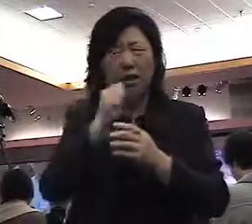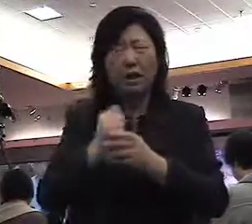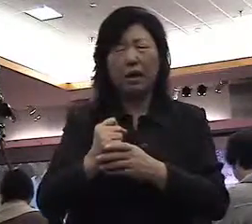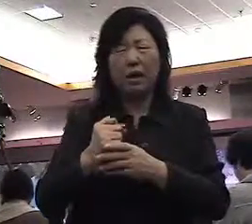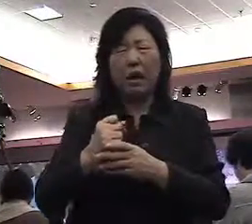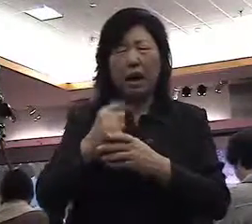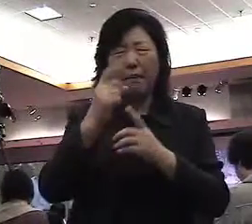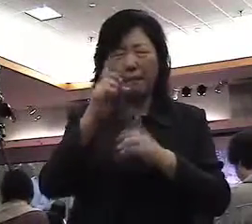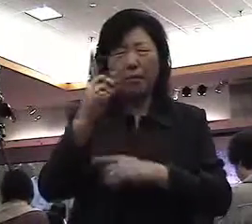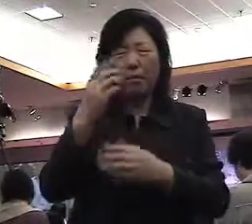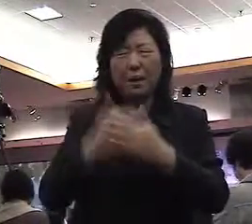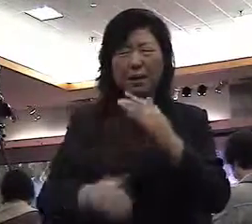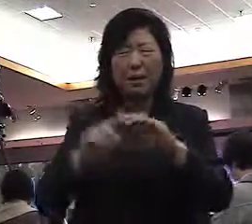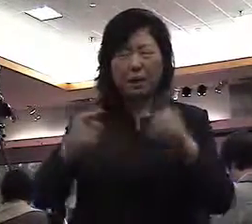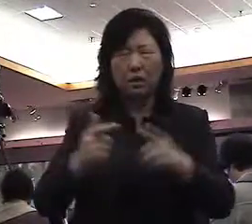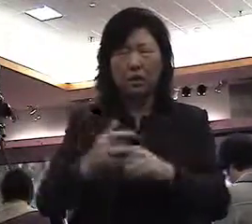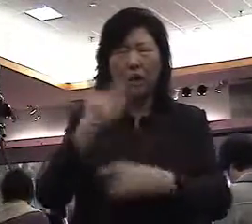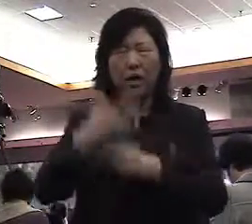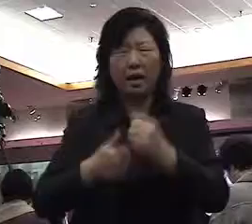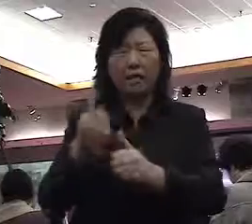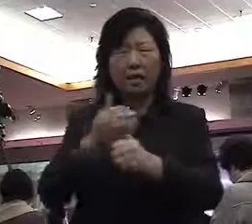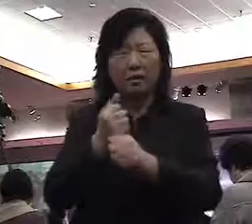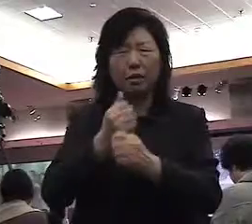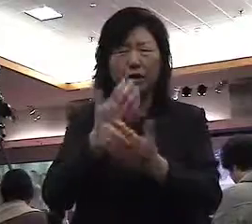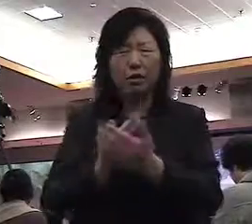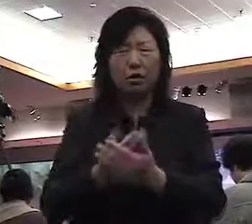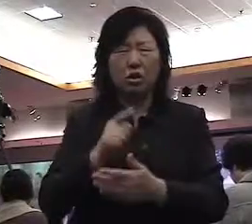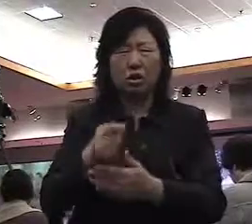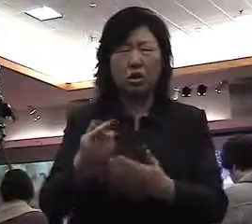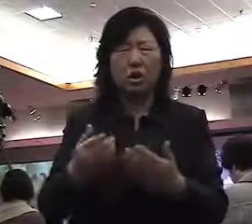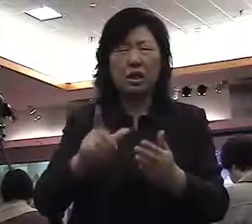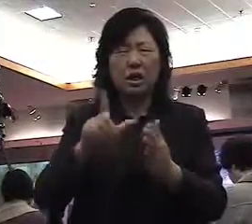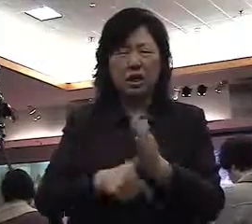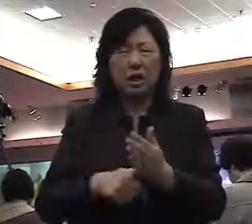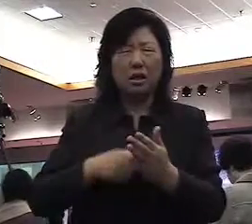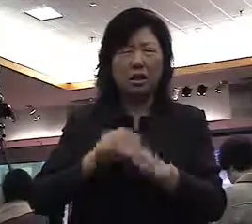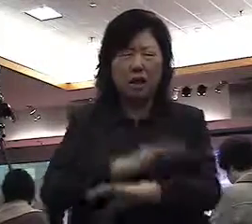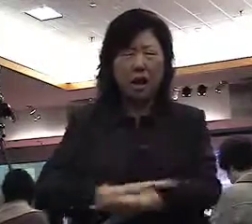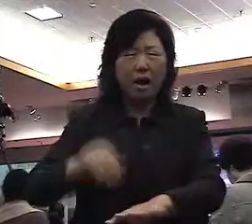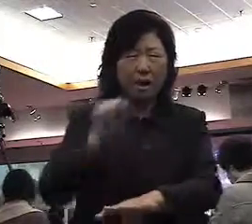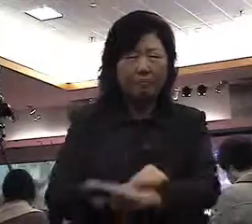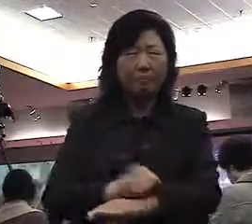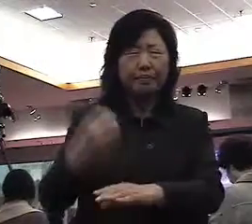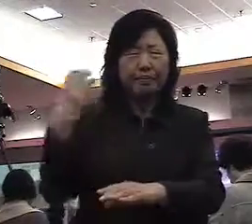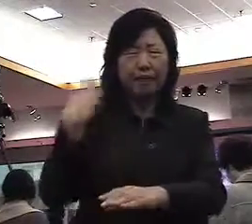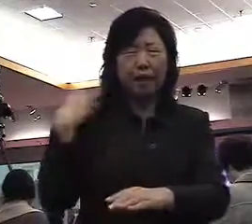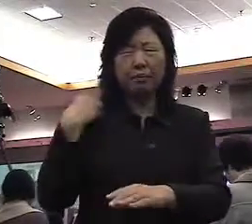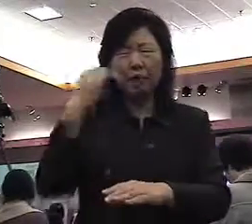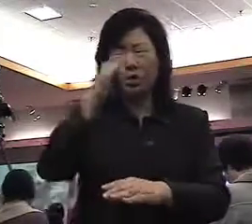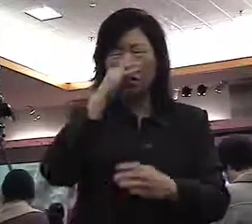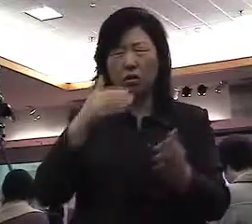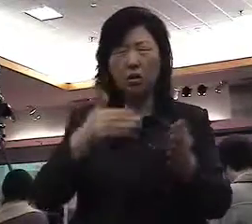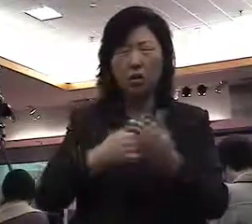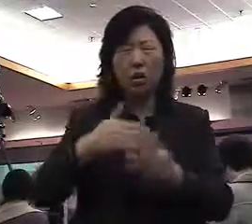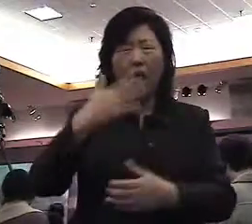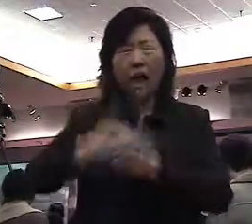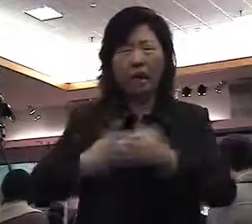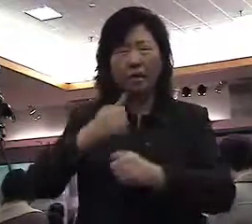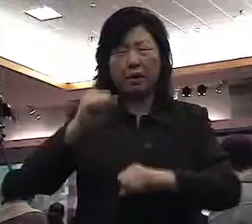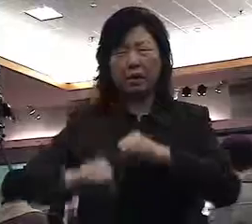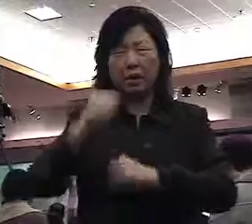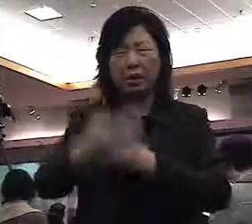앞에 올려드려 하나님 아버지 불쌍히 여겨주시옵소서. 주님 터치해주시고